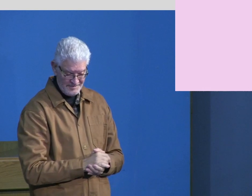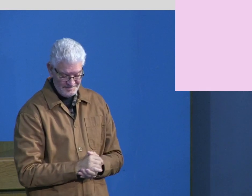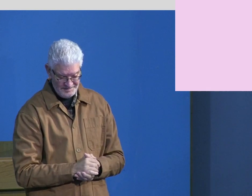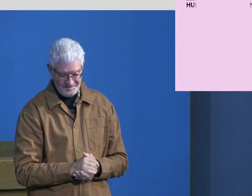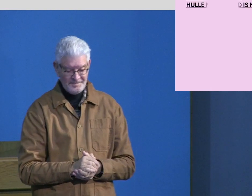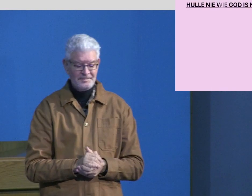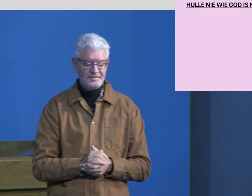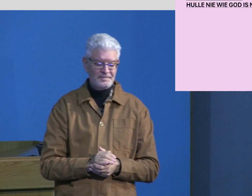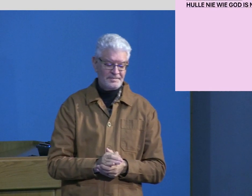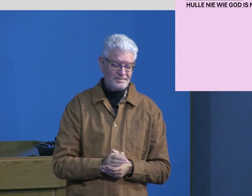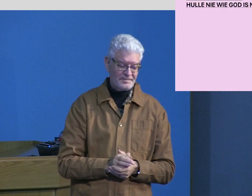Vader.